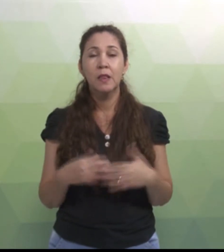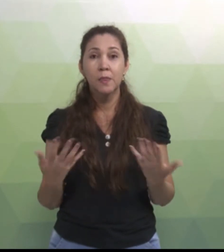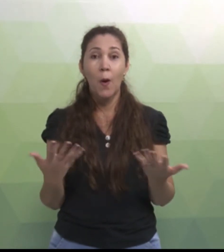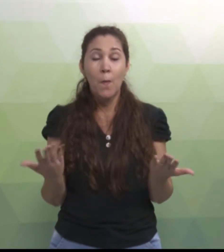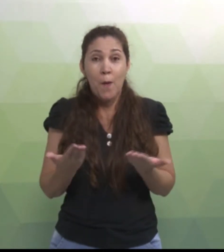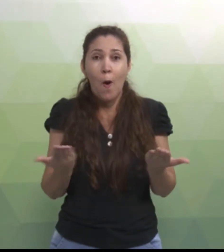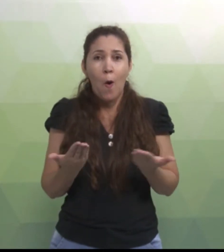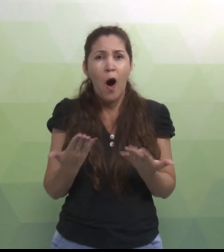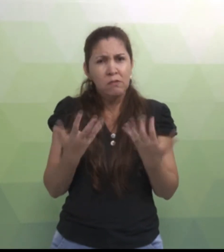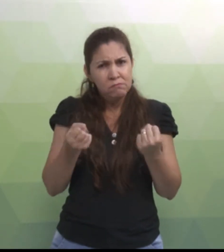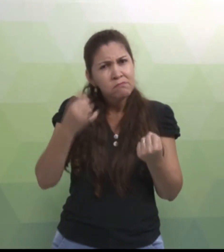Então